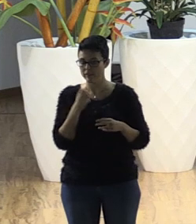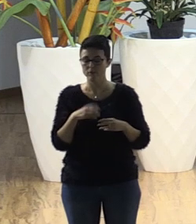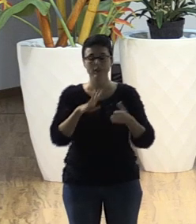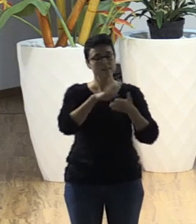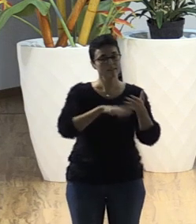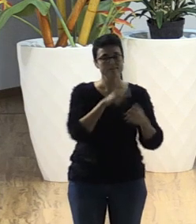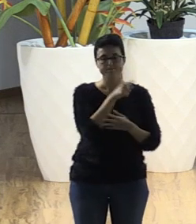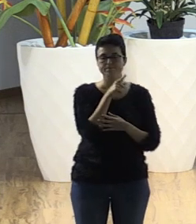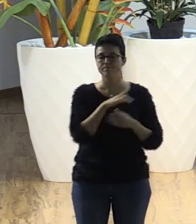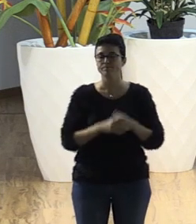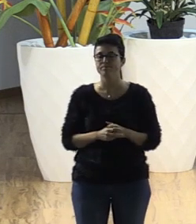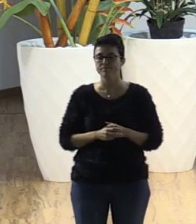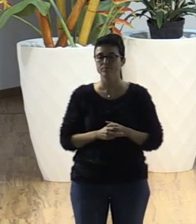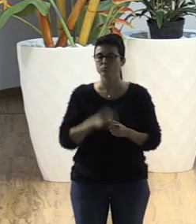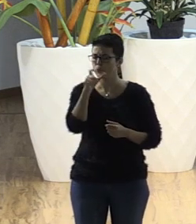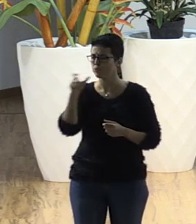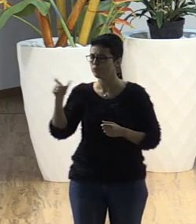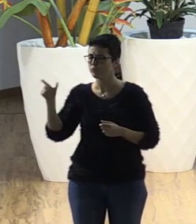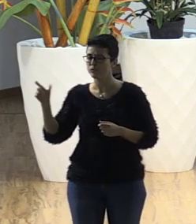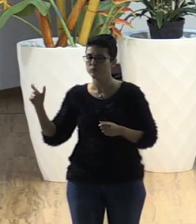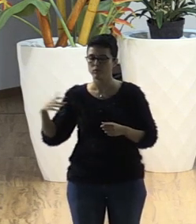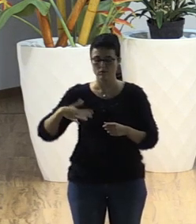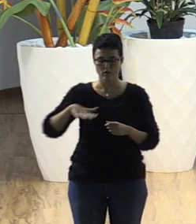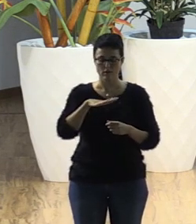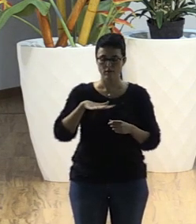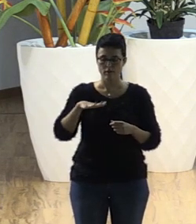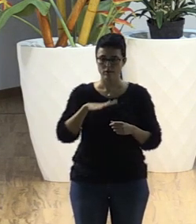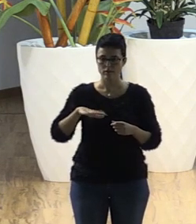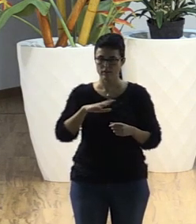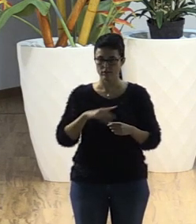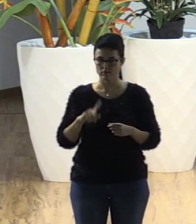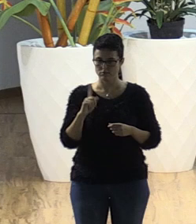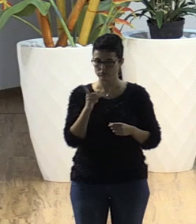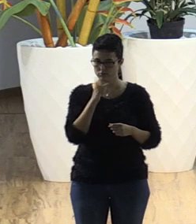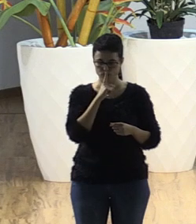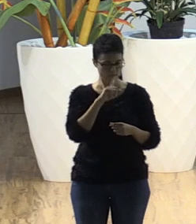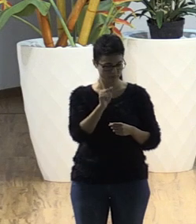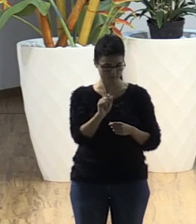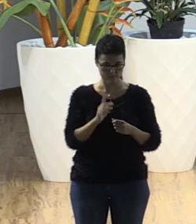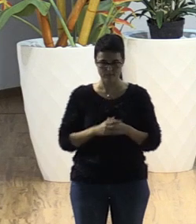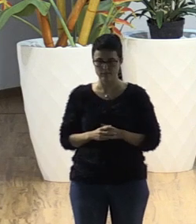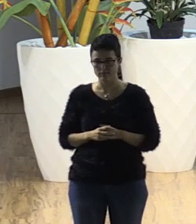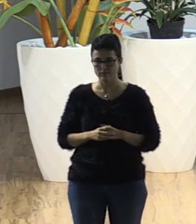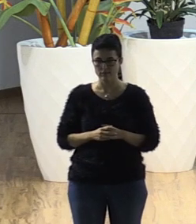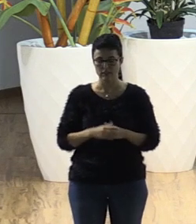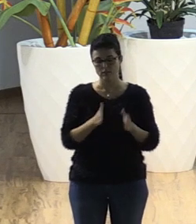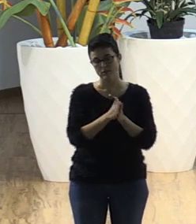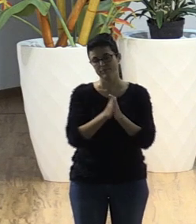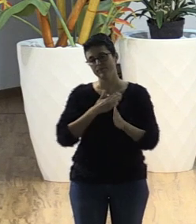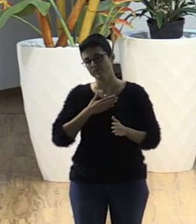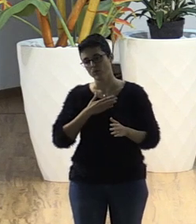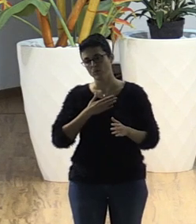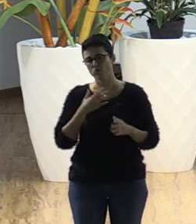Cataluña, mucha gente activó una plataforma que es el No Callaré. Tenemos un compañero que está allí